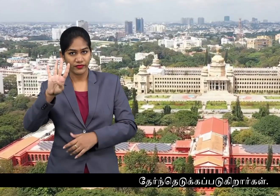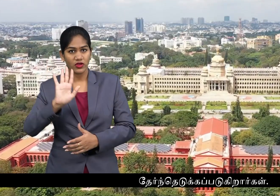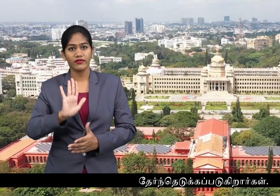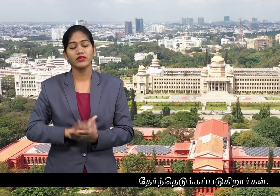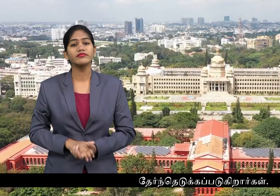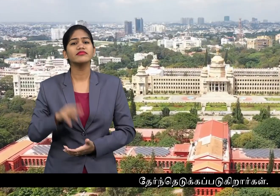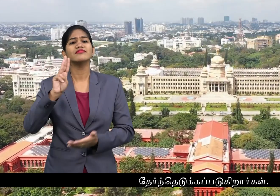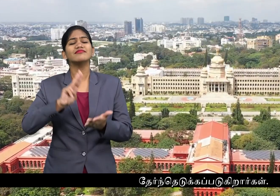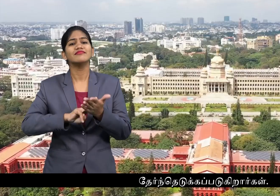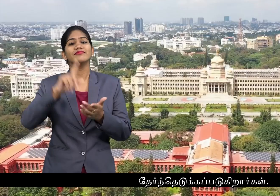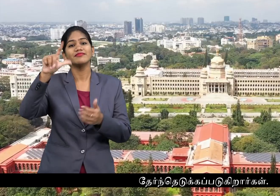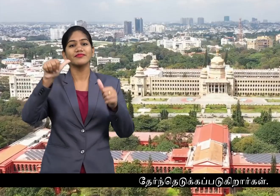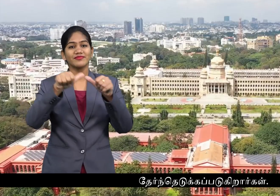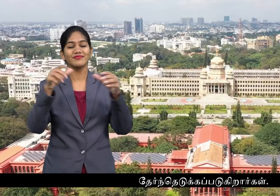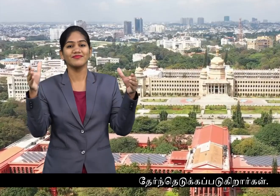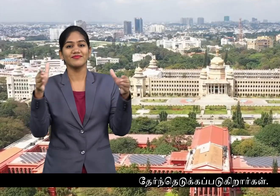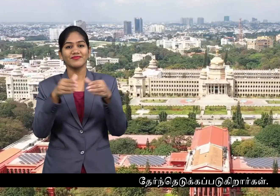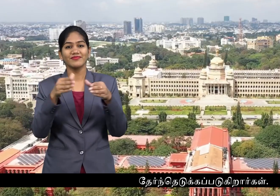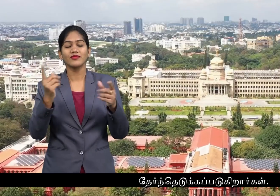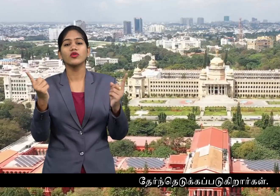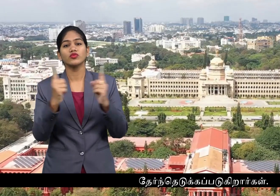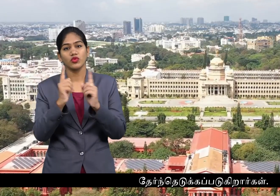நேரடியாக தேர்ந்தெடுக்கப்படுகிறார்கள்.